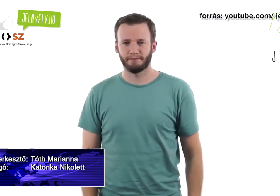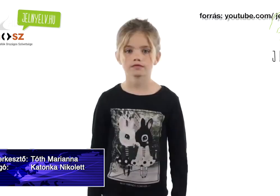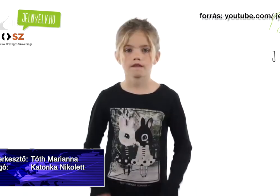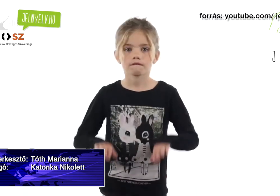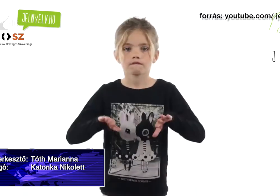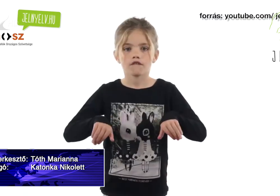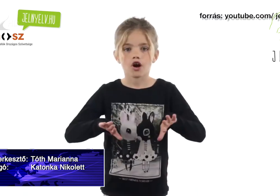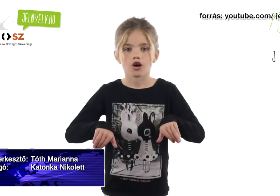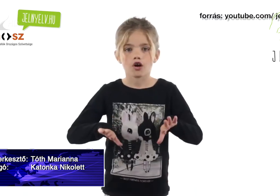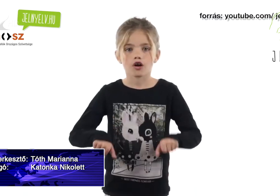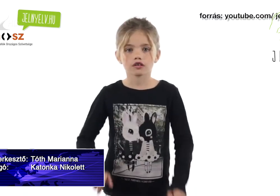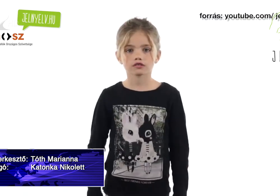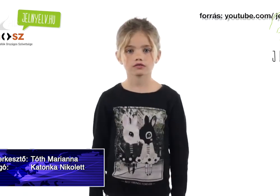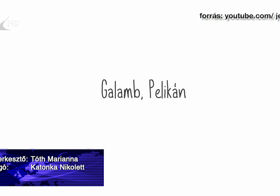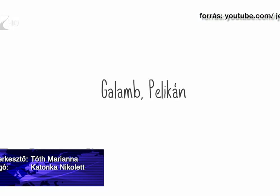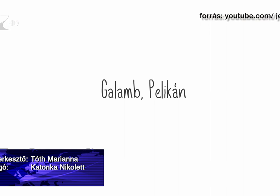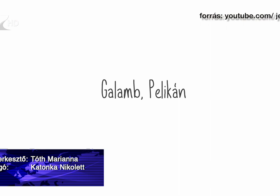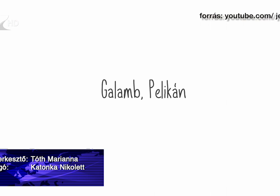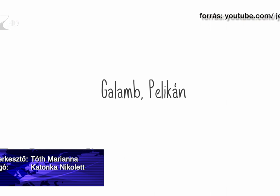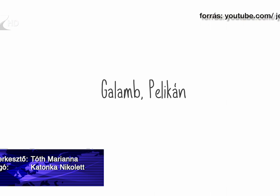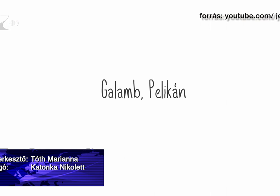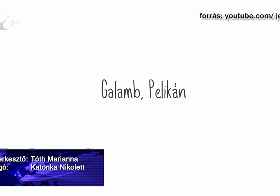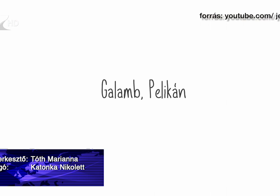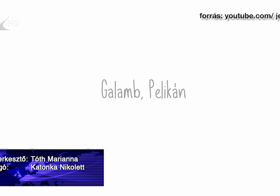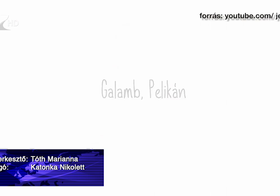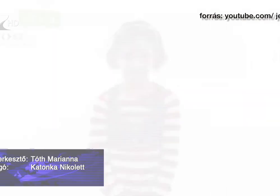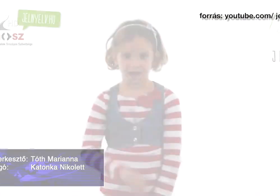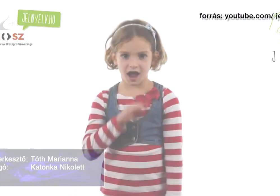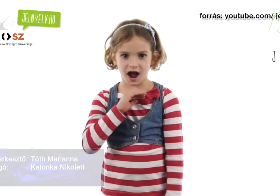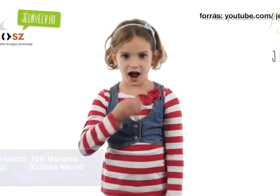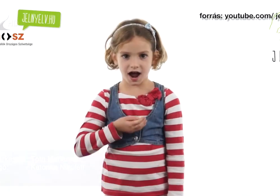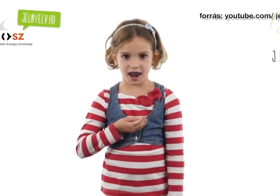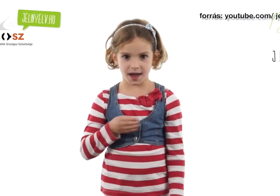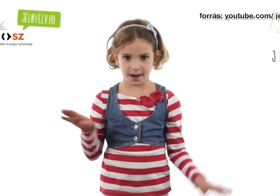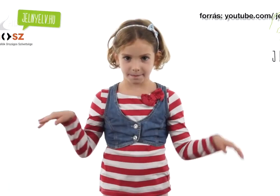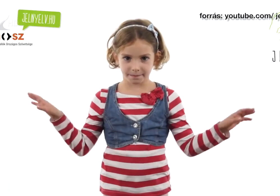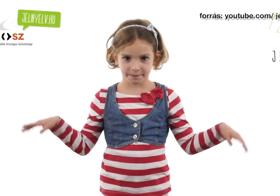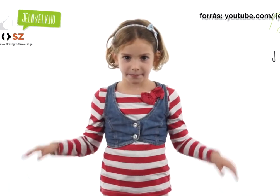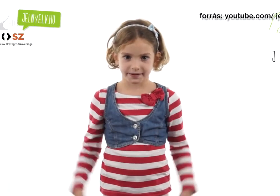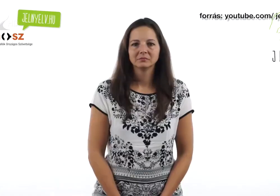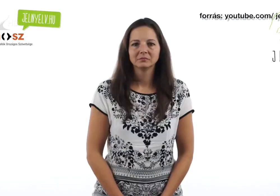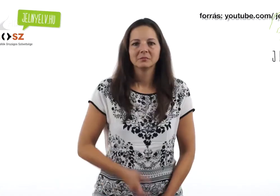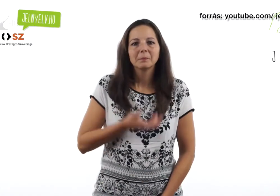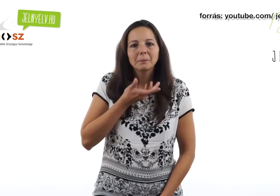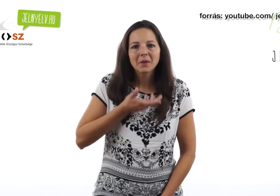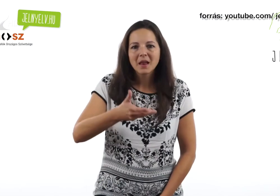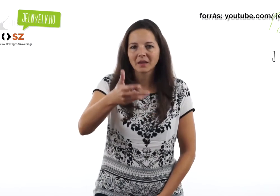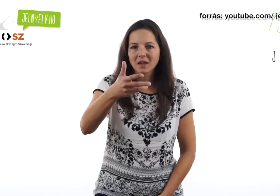az elkövetkező időszakban komoly szakmai egyeztetések során alakítják majd ki azt a szabályrendszert, amely a jelnyelvből